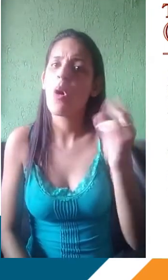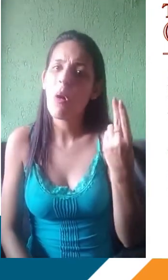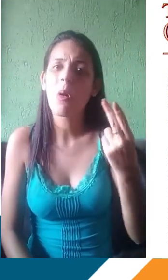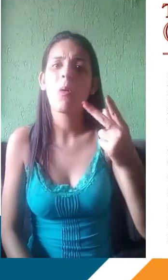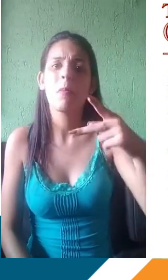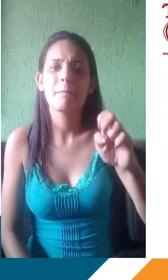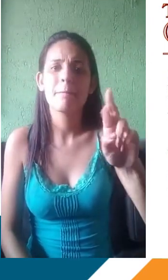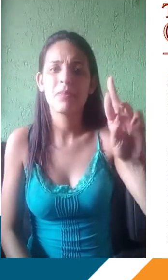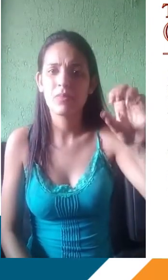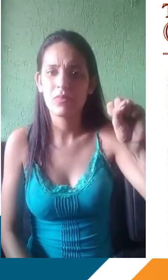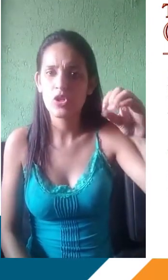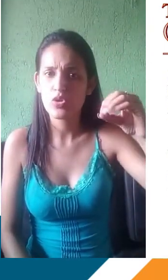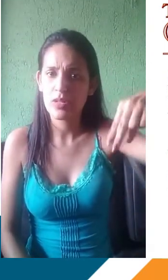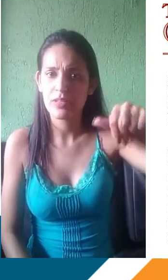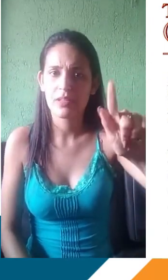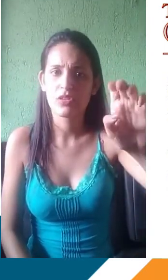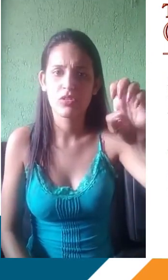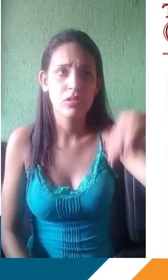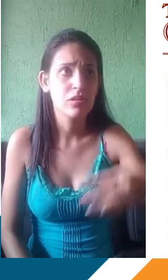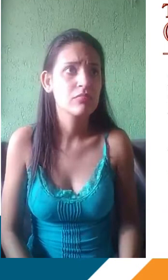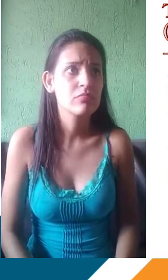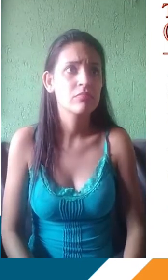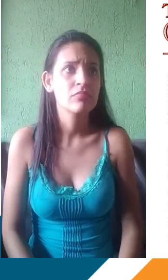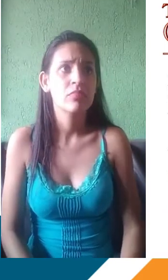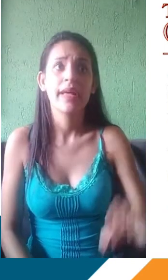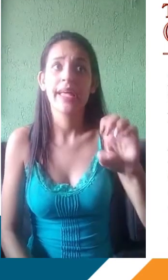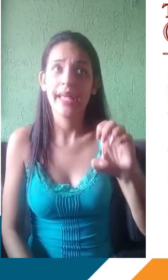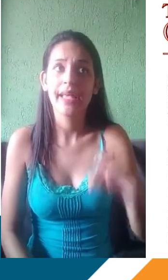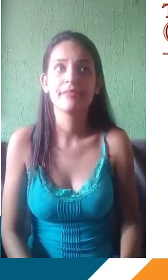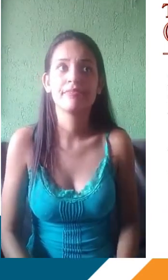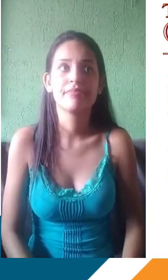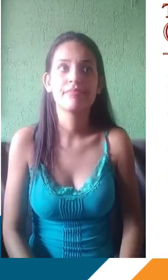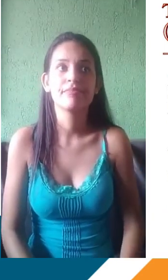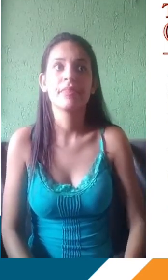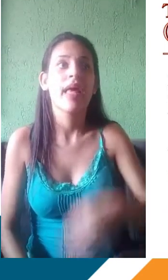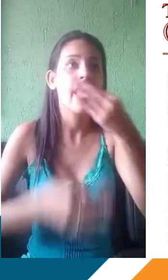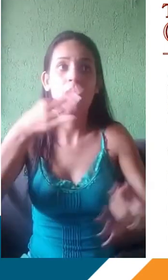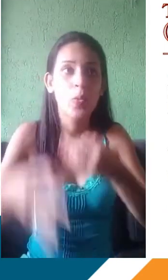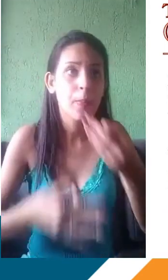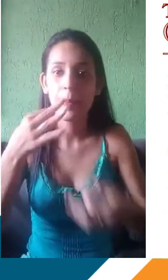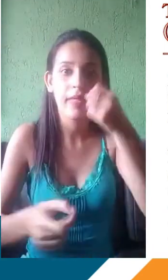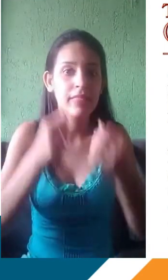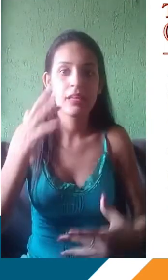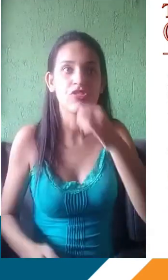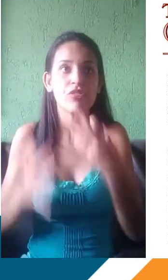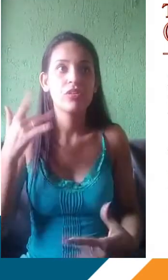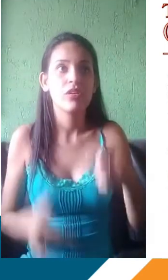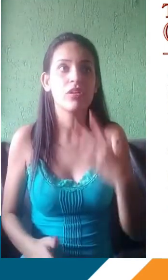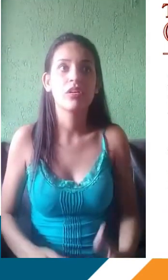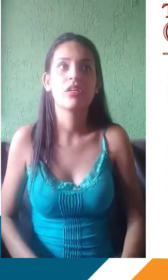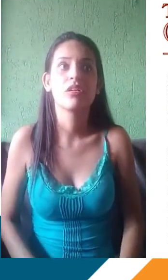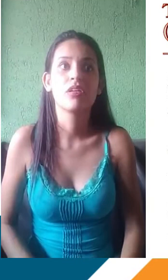questão. Então, essa questão trata da relação entre um gênero textual e uma sequência textual, que já foi discutido aqui no